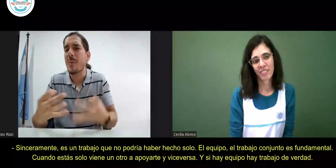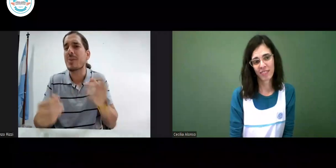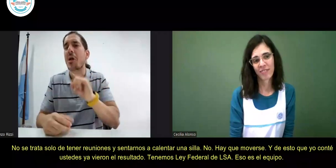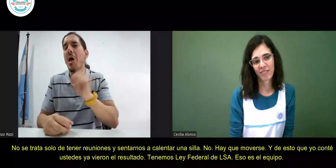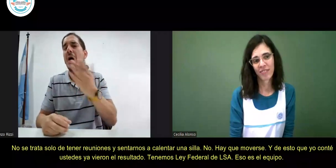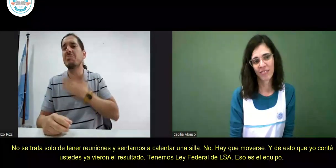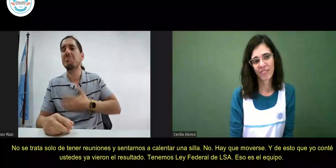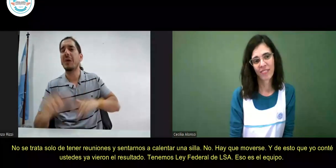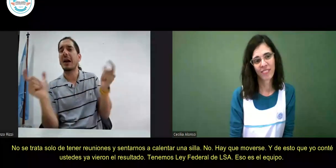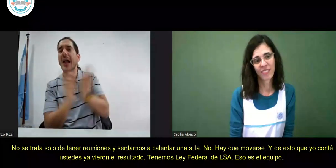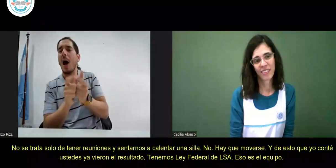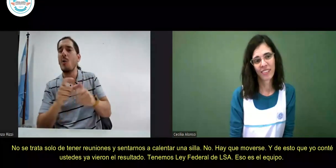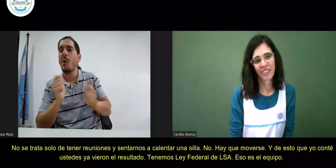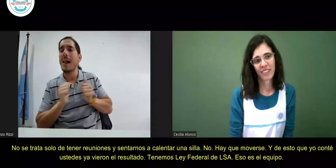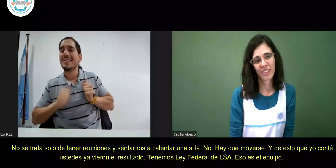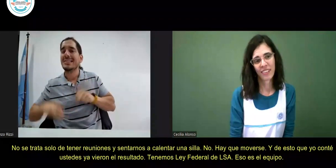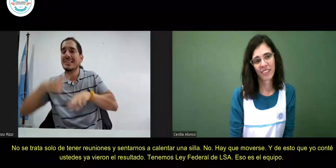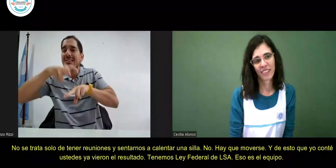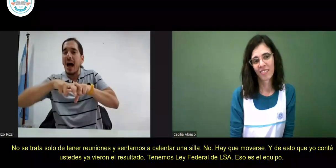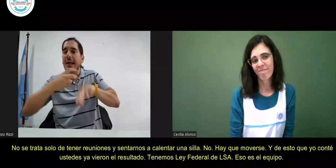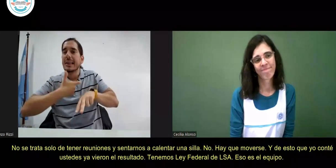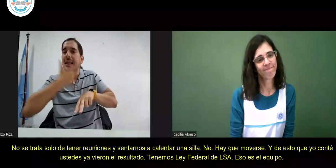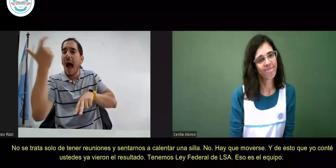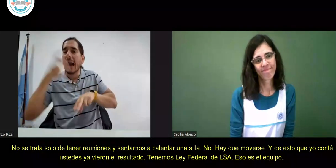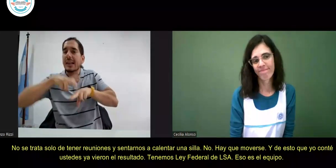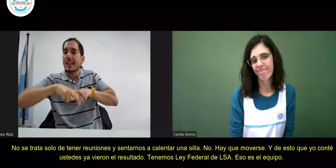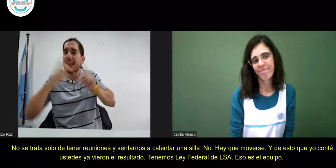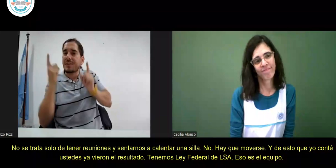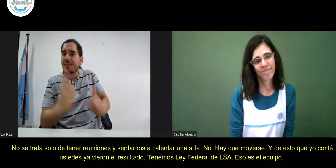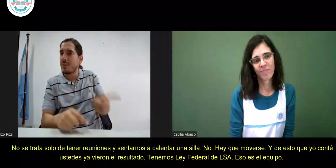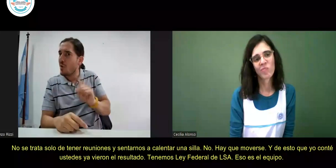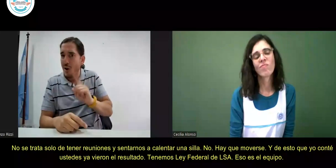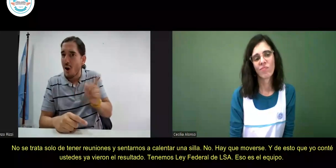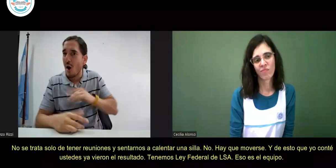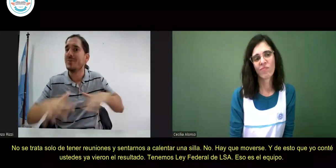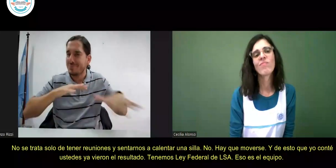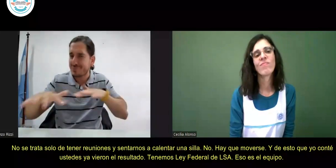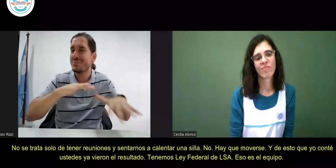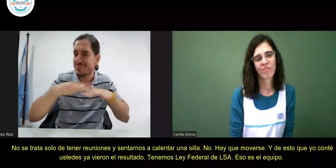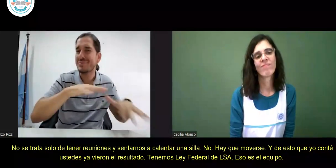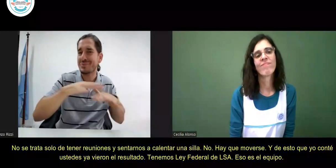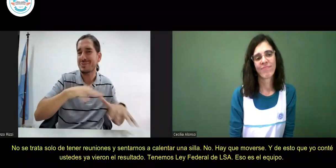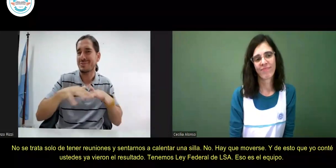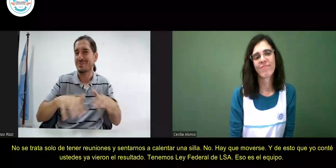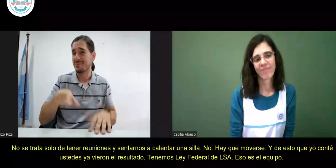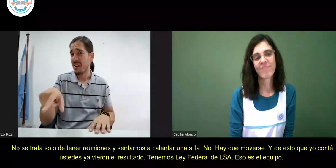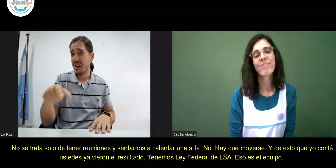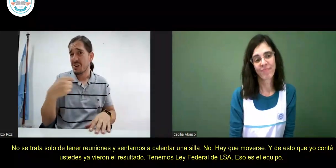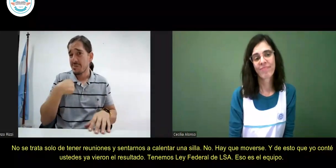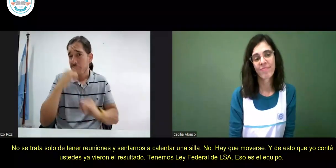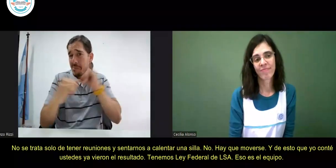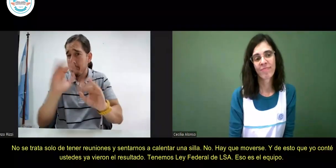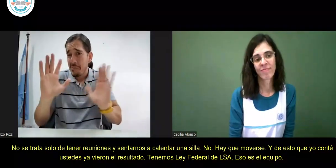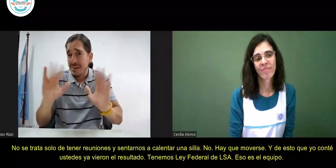equipo, hay trabajo de verdad. No se trata solo de tener reuniones y sentarnos a calentar una silla. No, hay